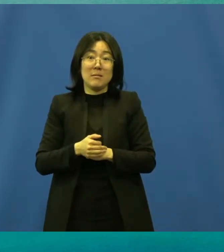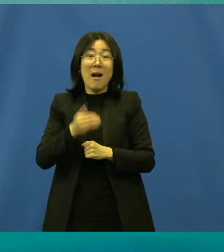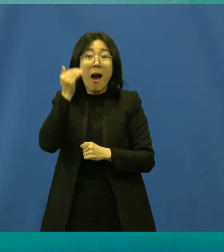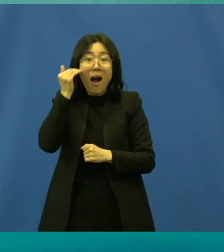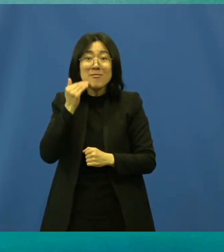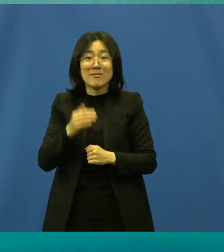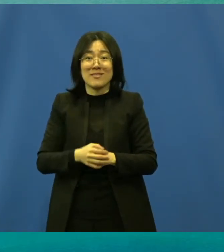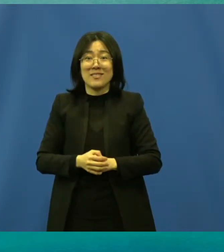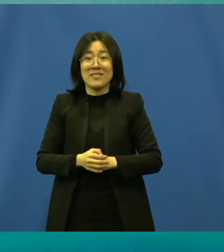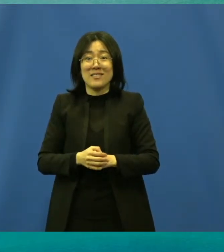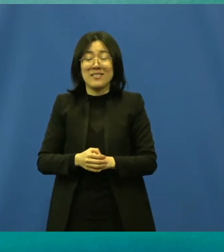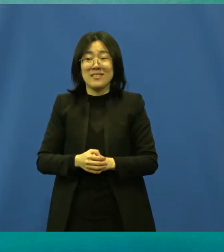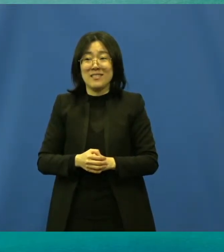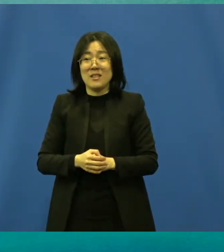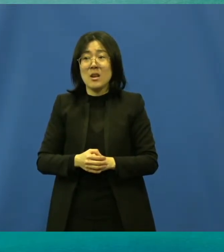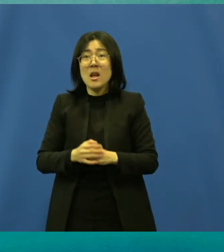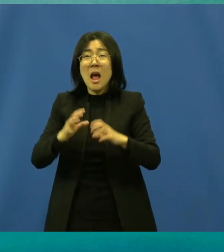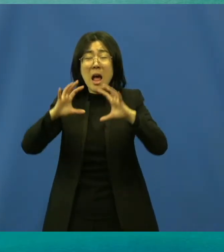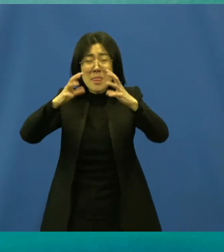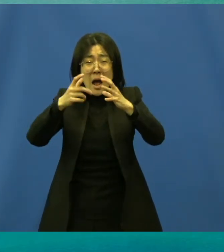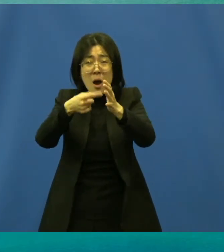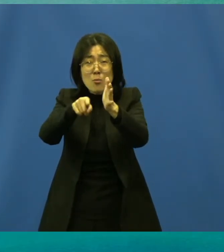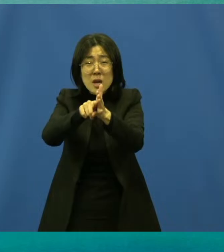잠을 잘 수가 없었습니다.